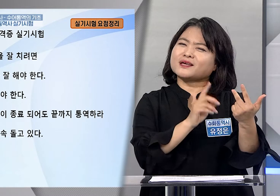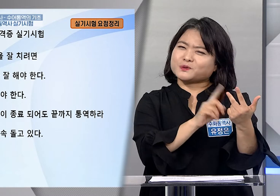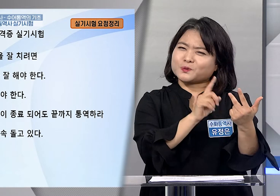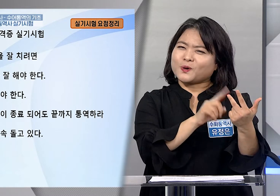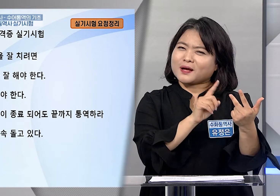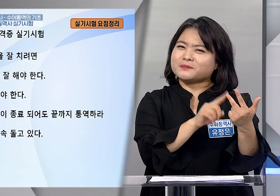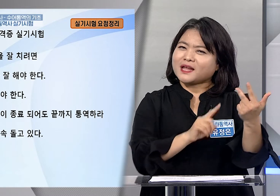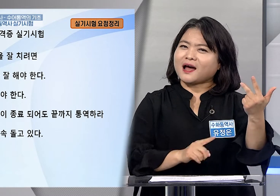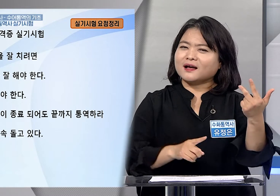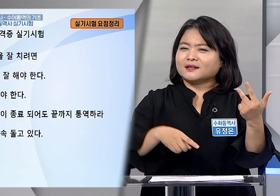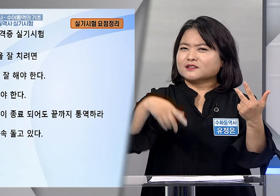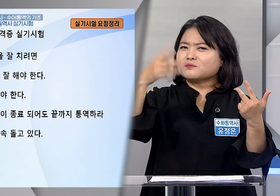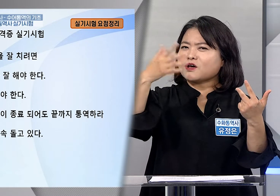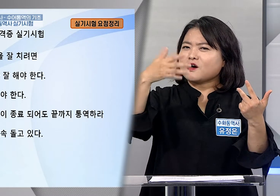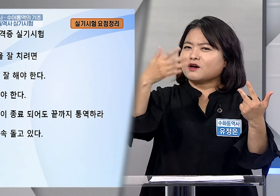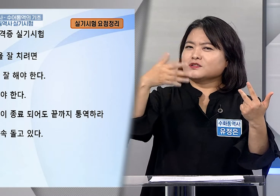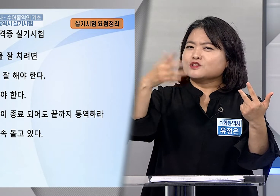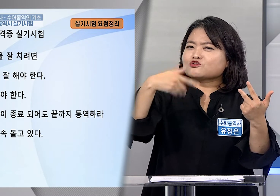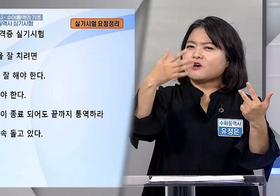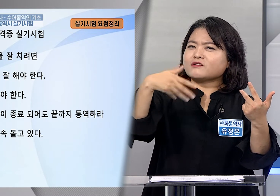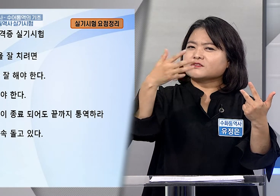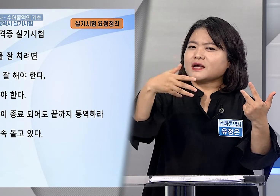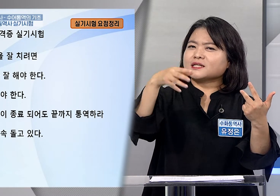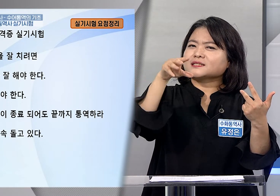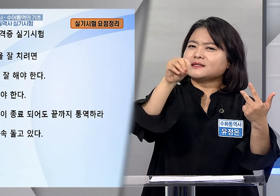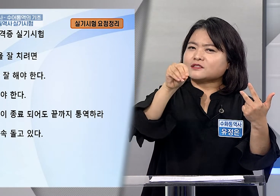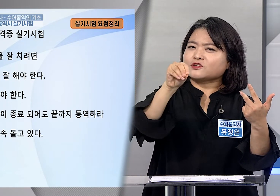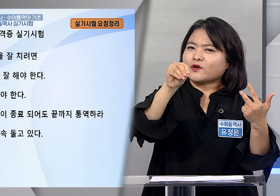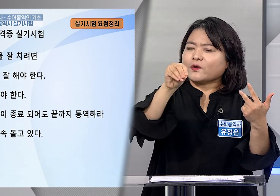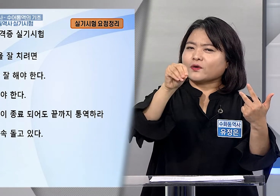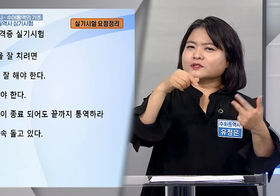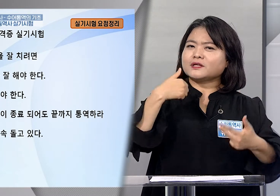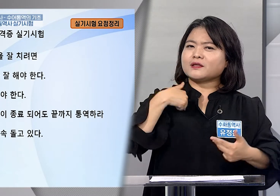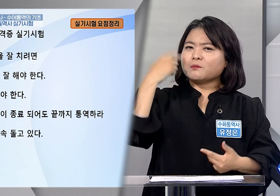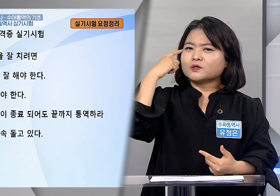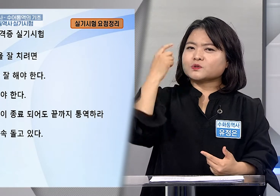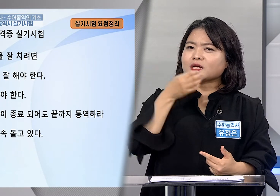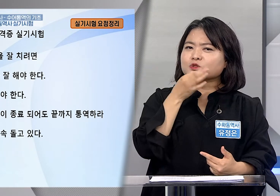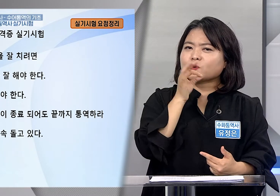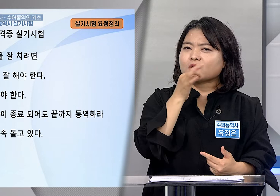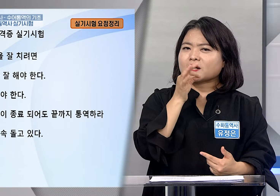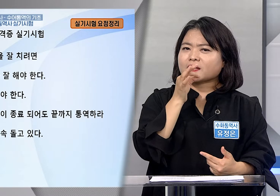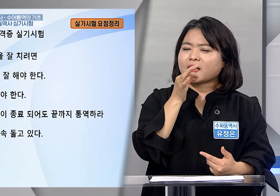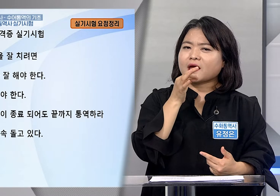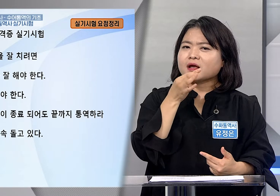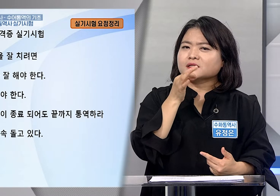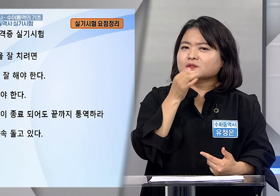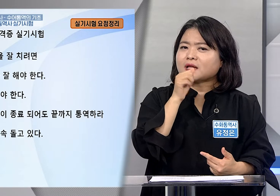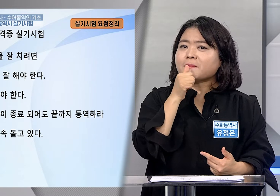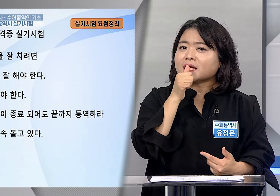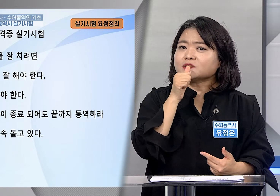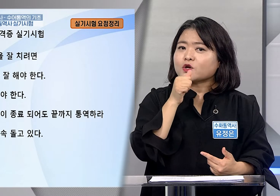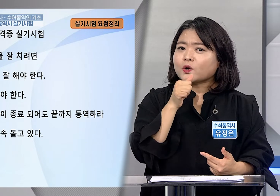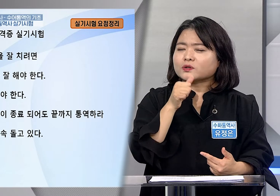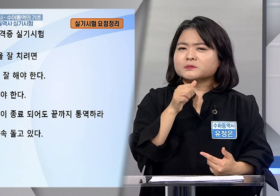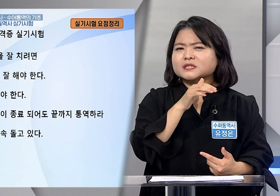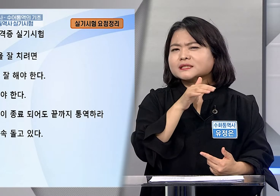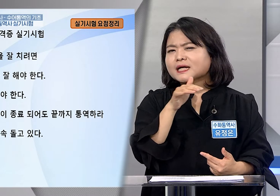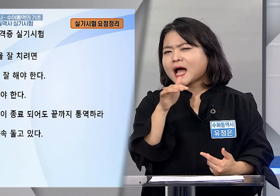계속 돌아갑니다. 그러면 수화 영상이 끝났어요. 근데 내 머릿속에 아직 통역할 게 남아있어요. 그러면